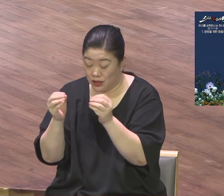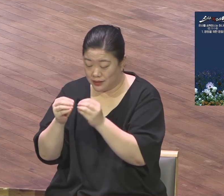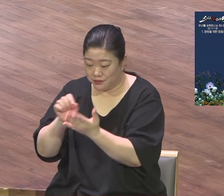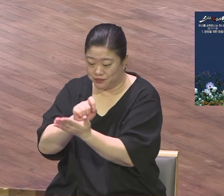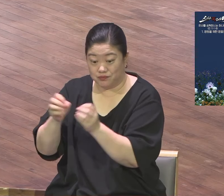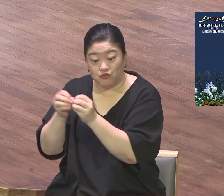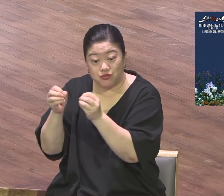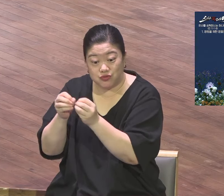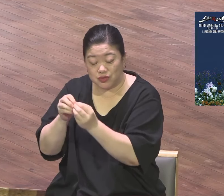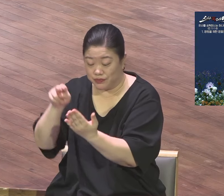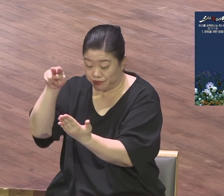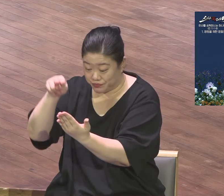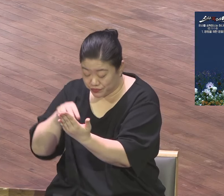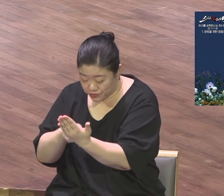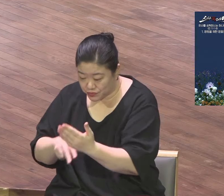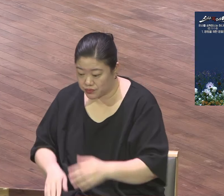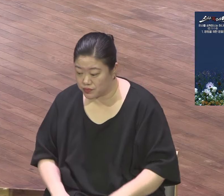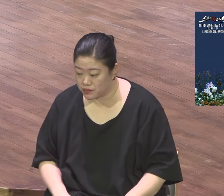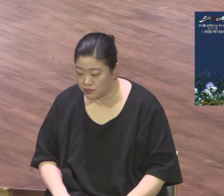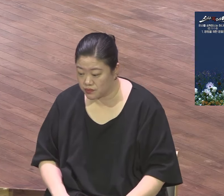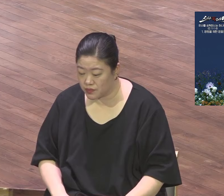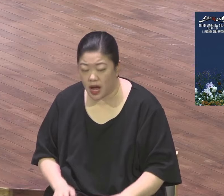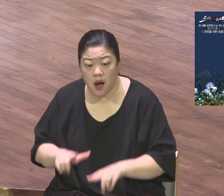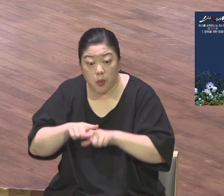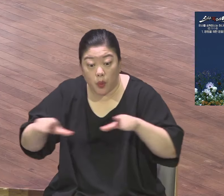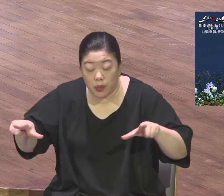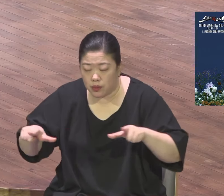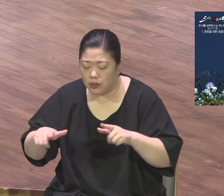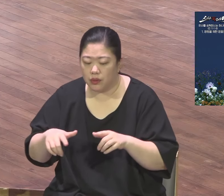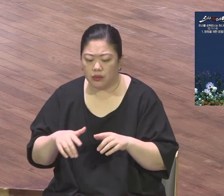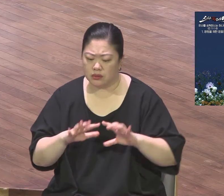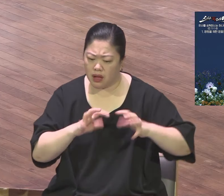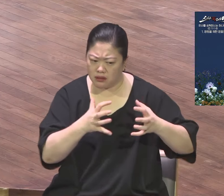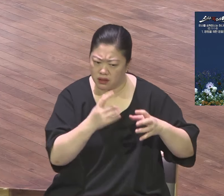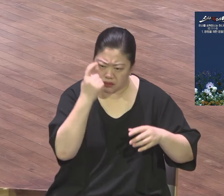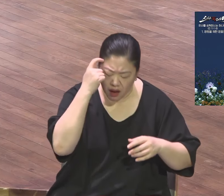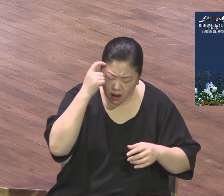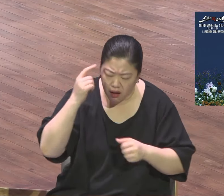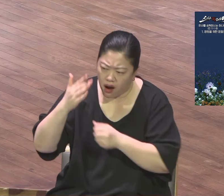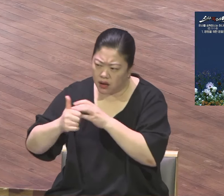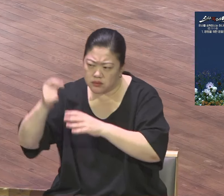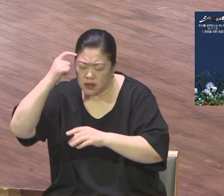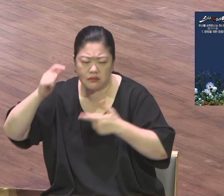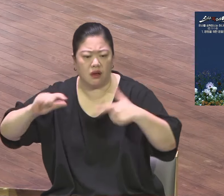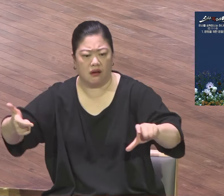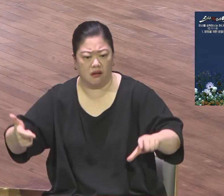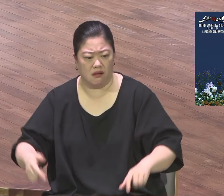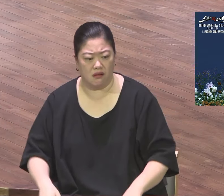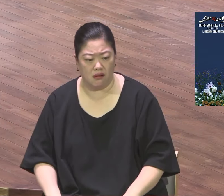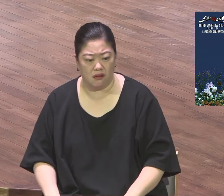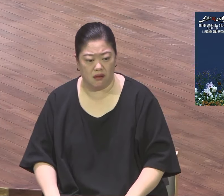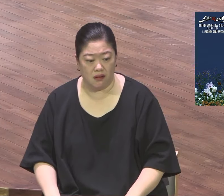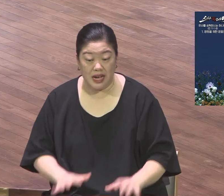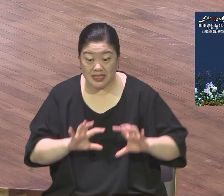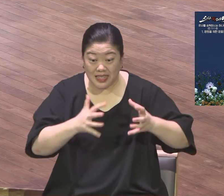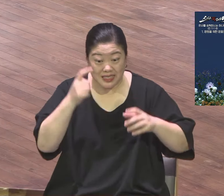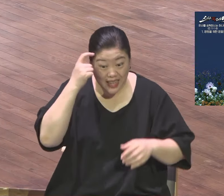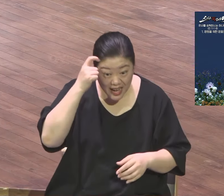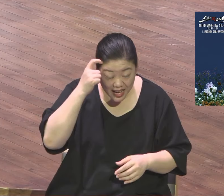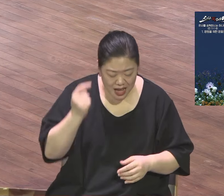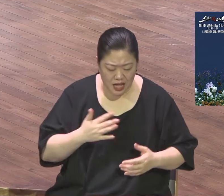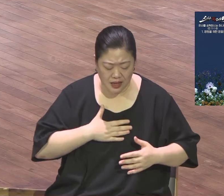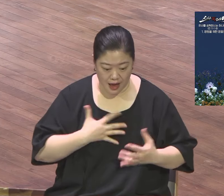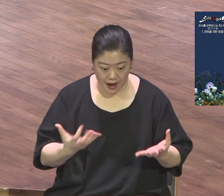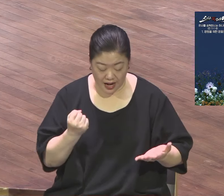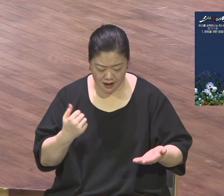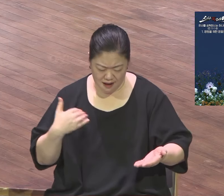역설적이라고. 주면 손해잖아요. 주면 손해잖아요. 손해일 것 같은데 유익이